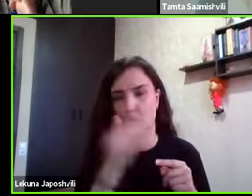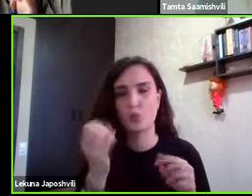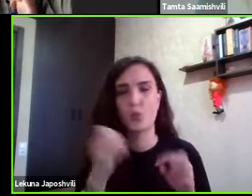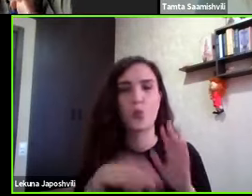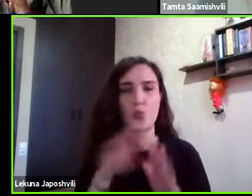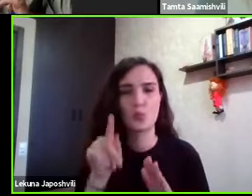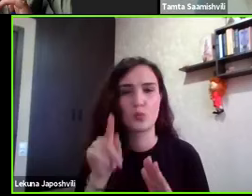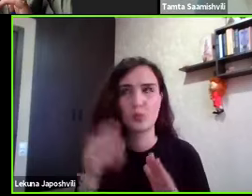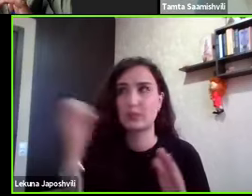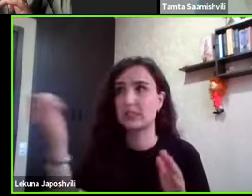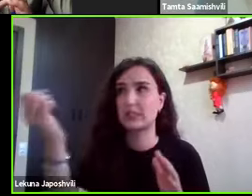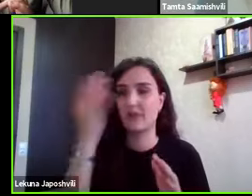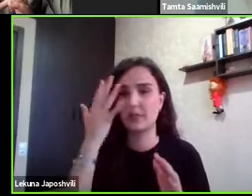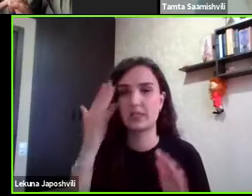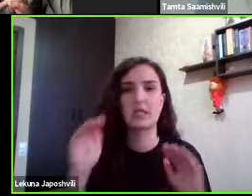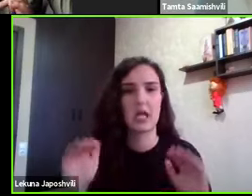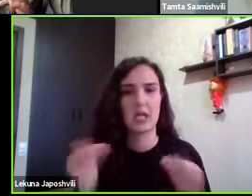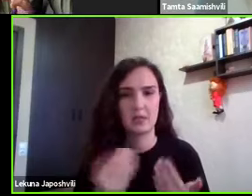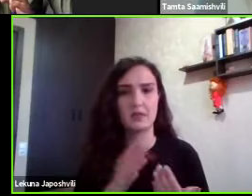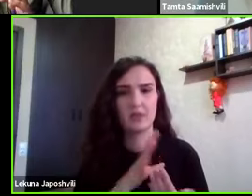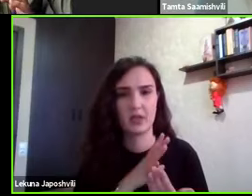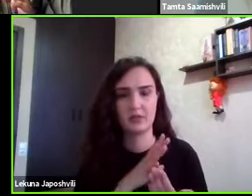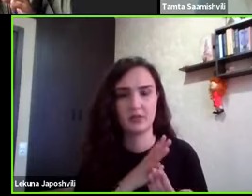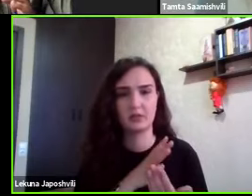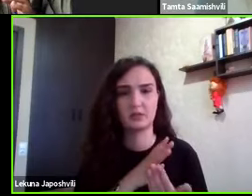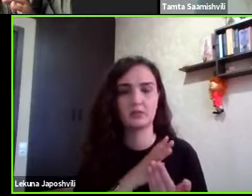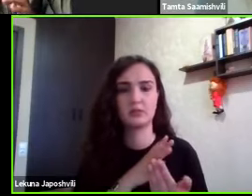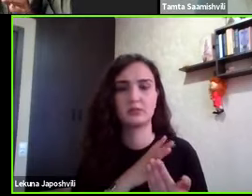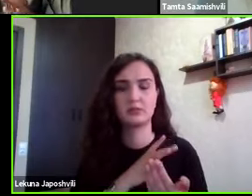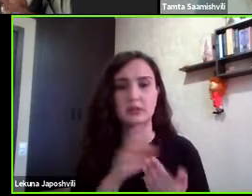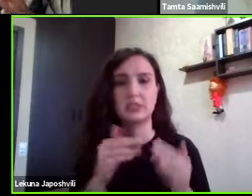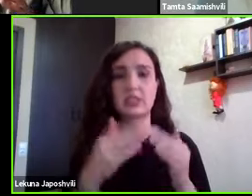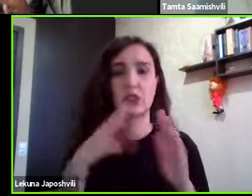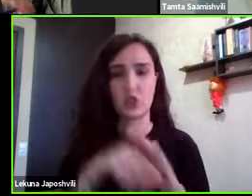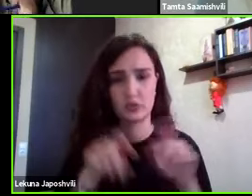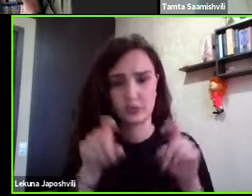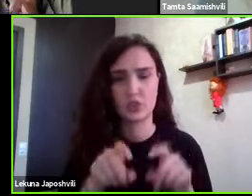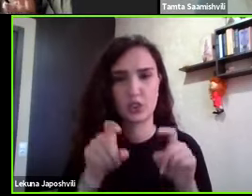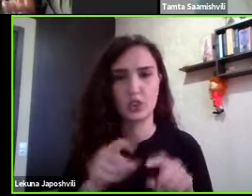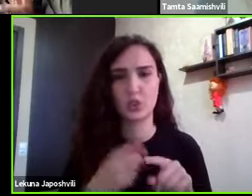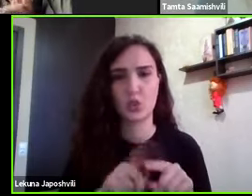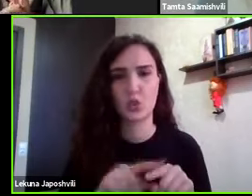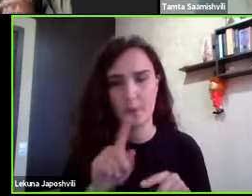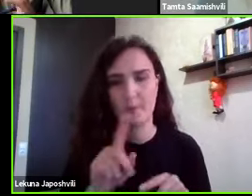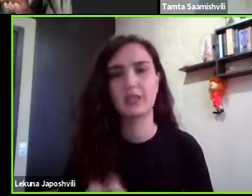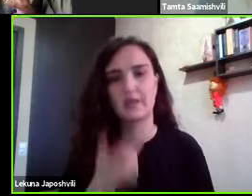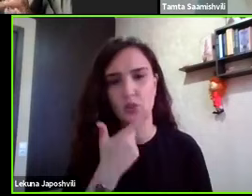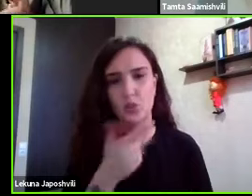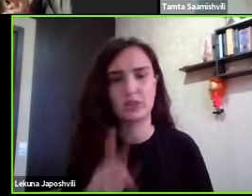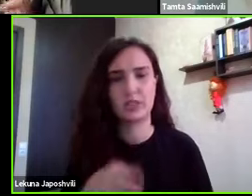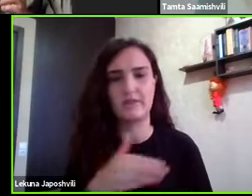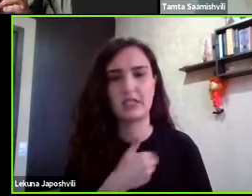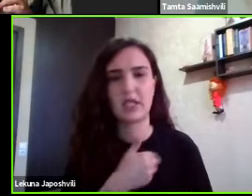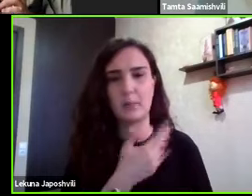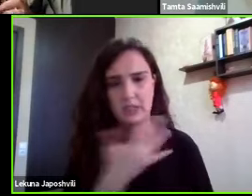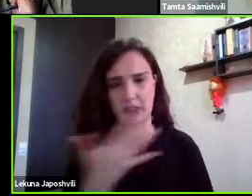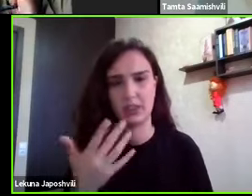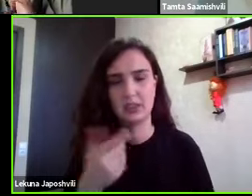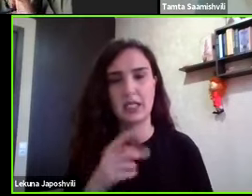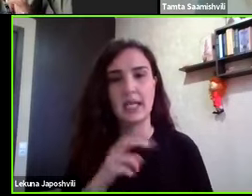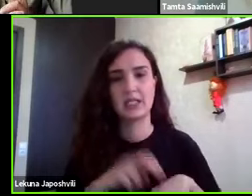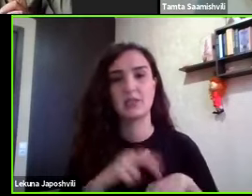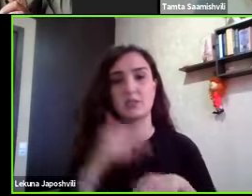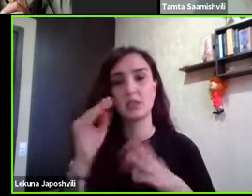ხა სისხლების განაკლებად ვიყავით განებივრებული და სახლში ვიჯექით, რომ დავლიოთ დ-ვიტამინი